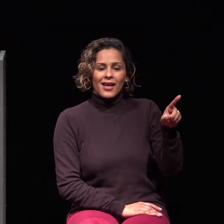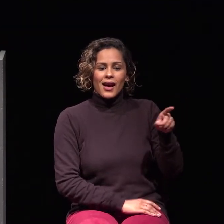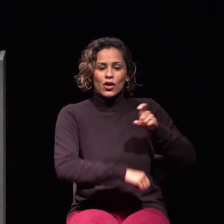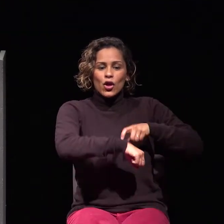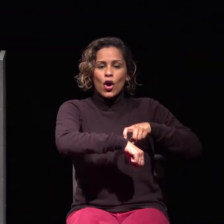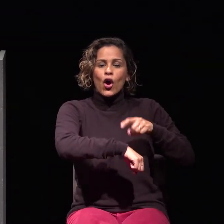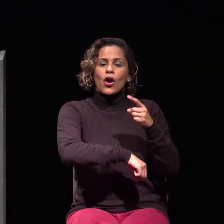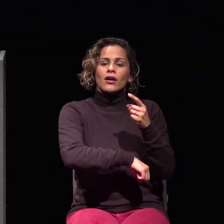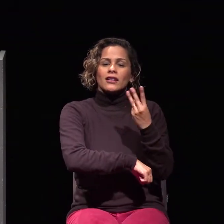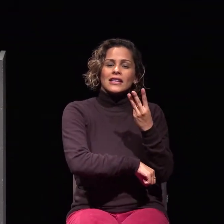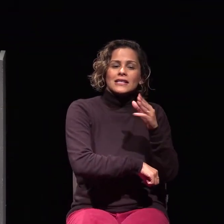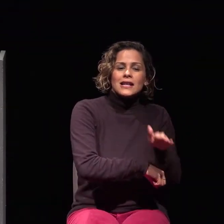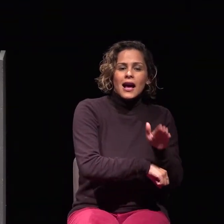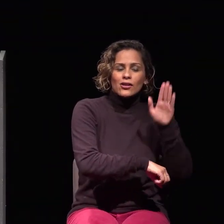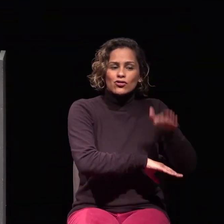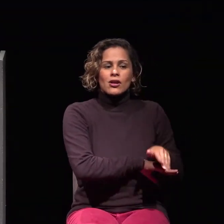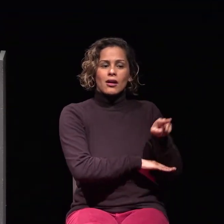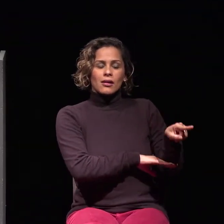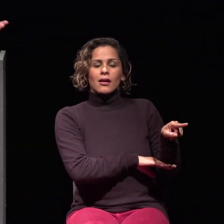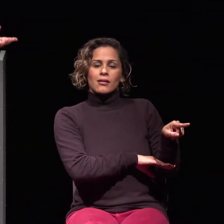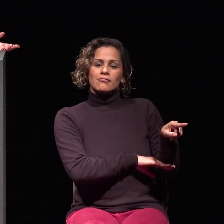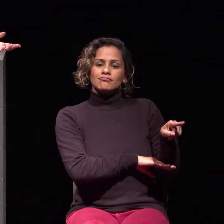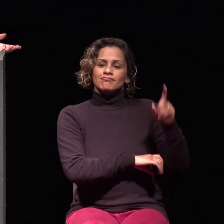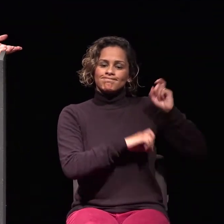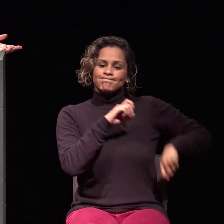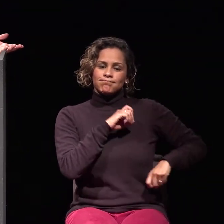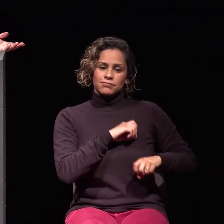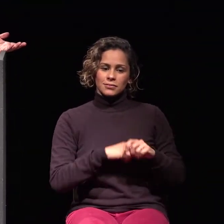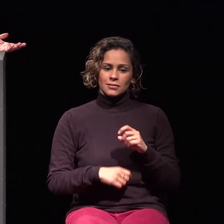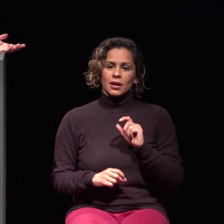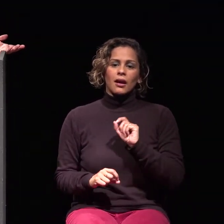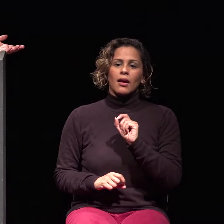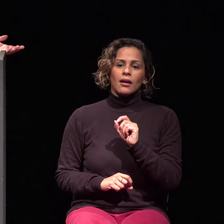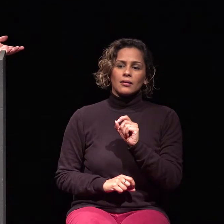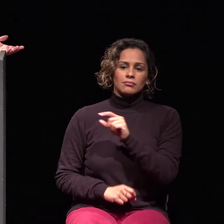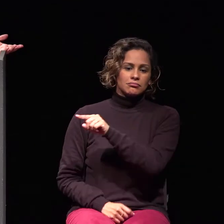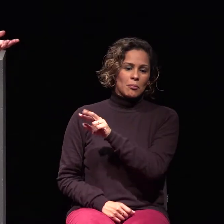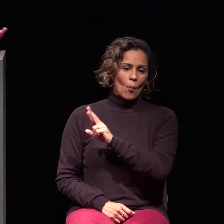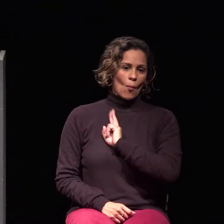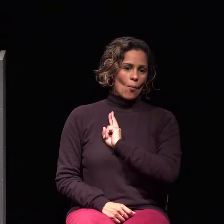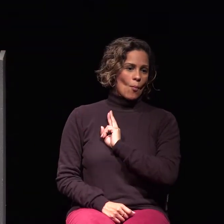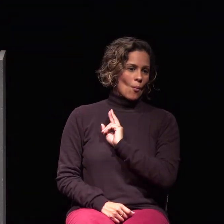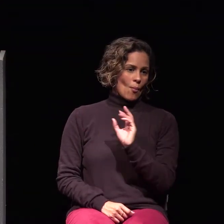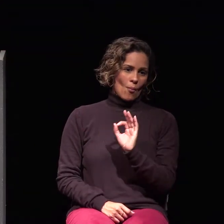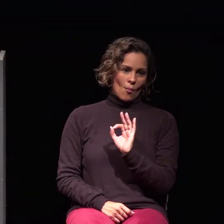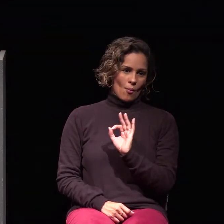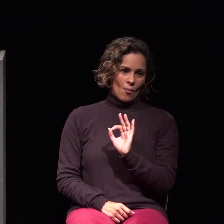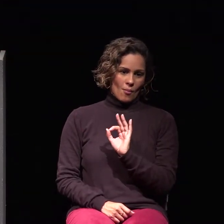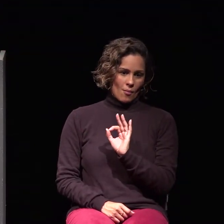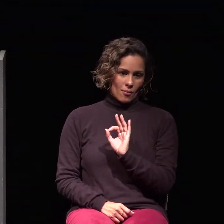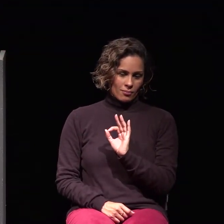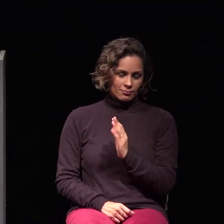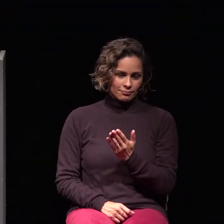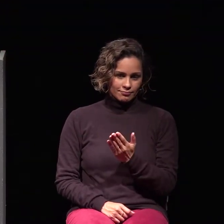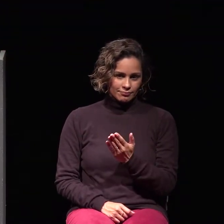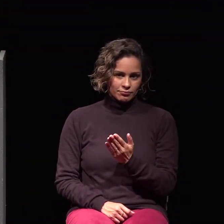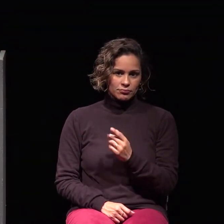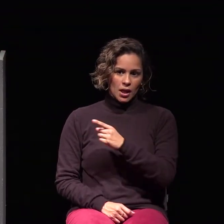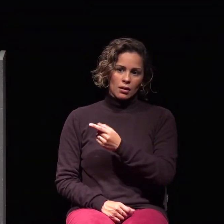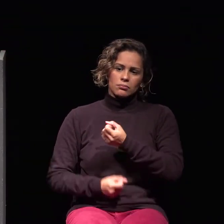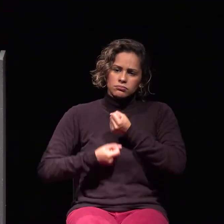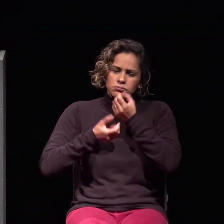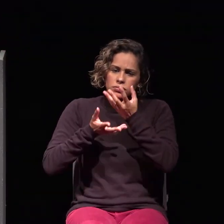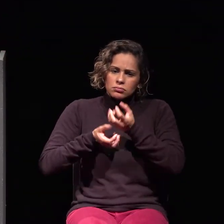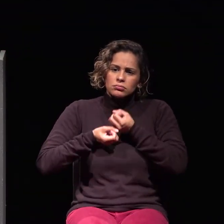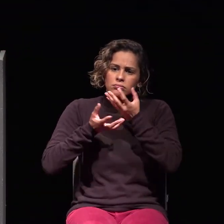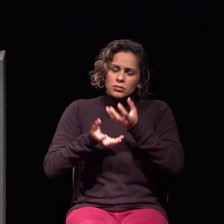no DOI-CODE? E, claro, que não houve a resposta. E, quando ela terminou de falar, ela estava